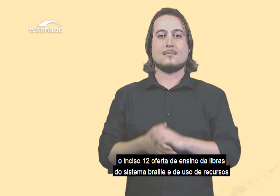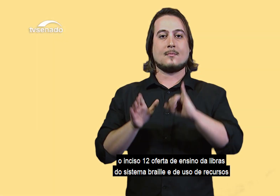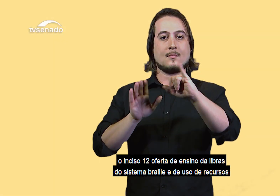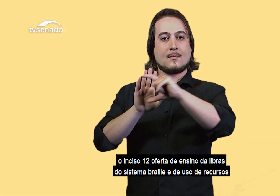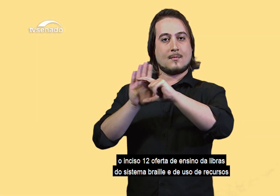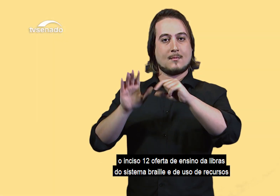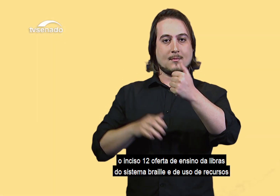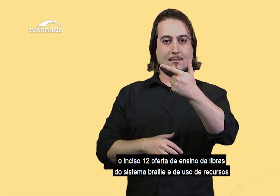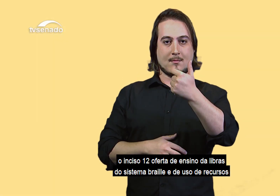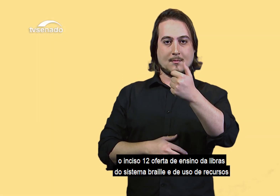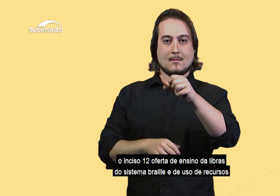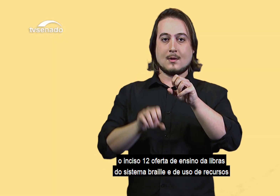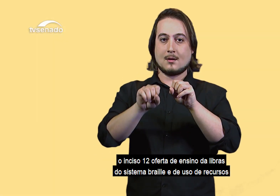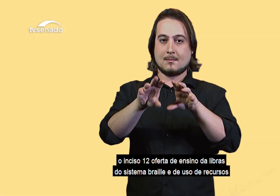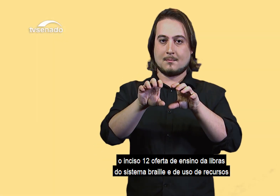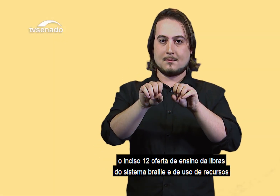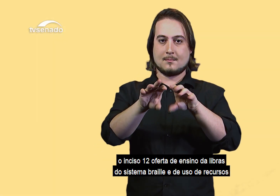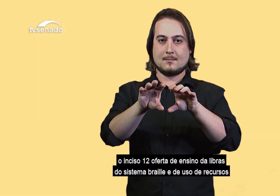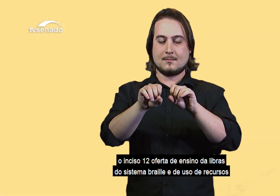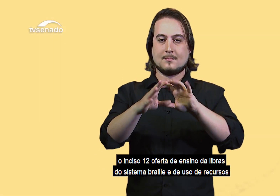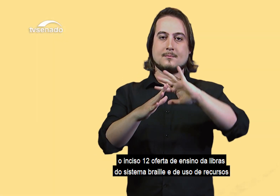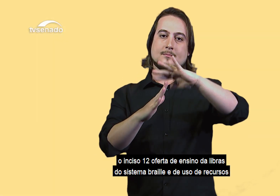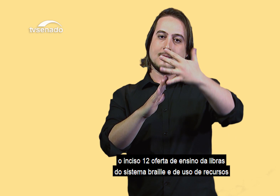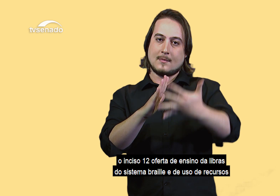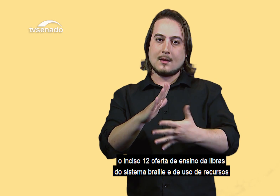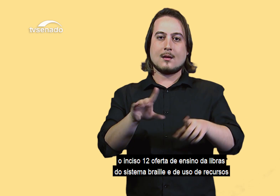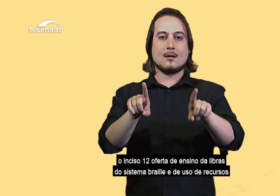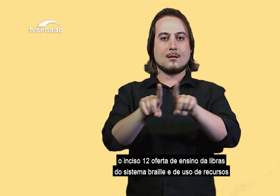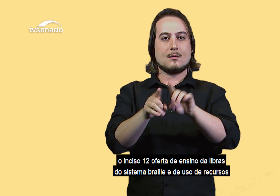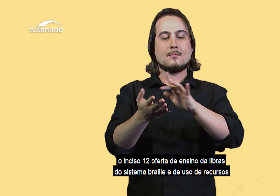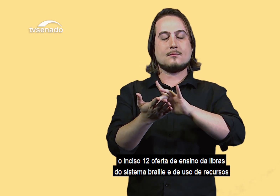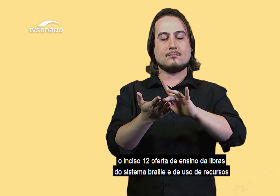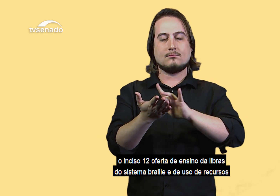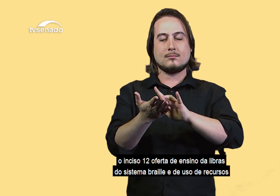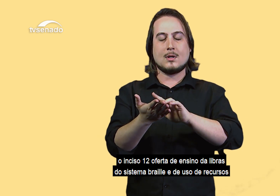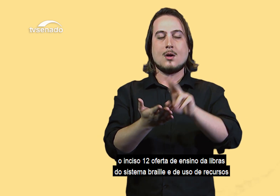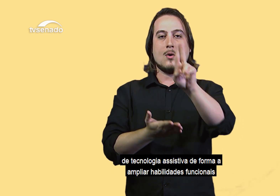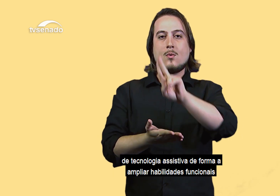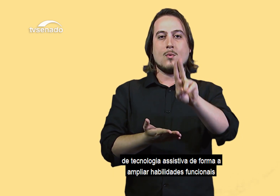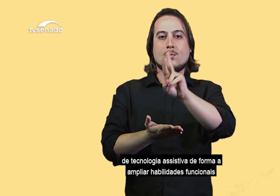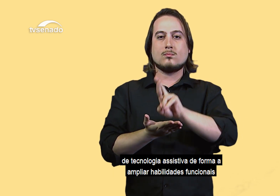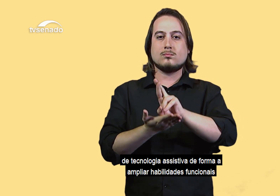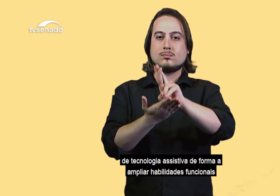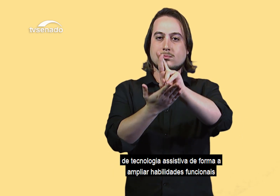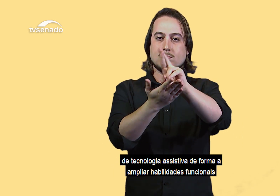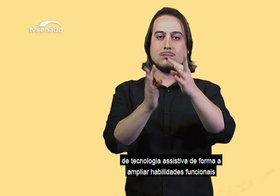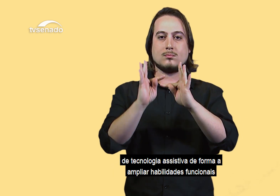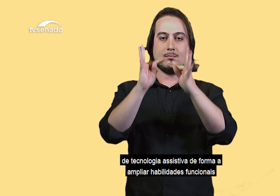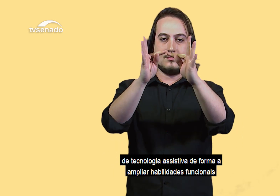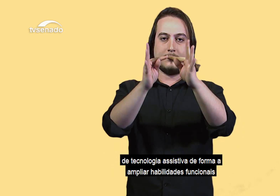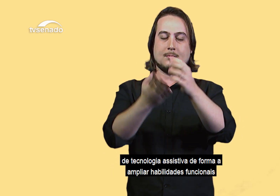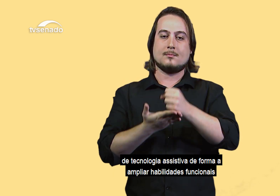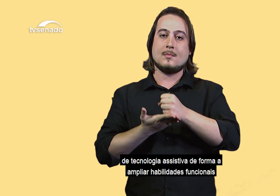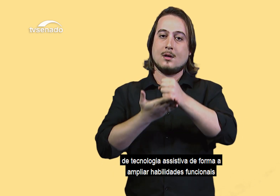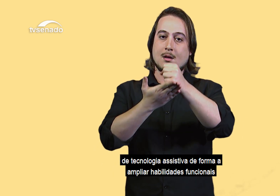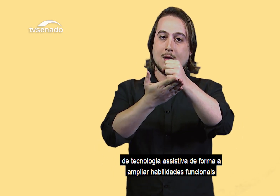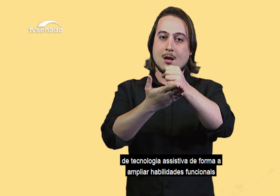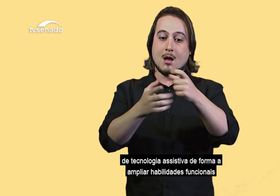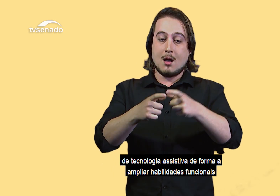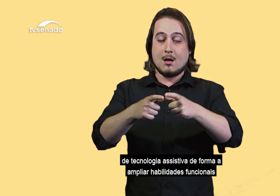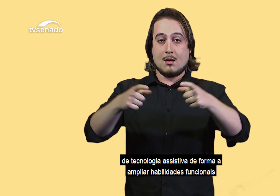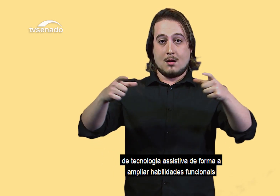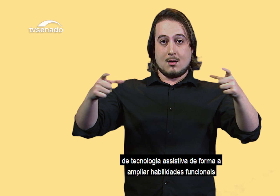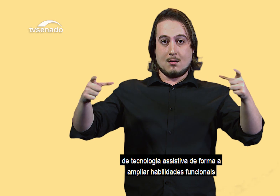Inciso 12. Oferta de ensino da Libras do sistema Braille e de uso de recursos de tecnologia assistiva de forma a